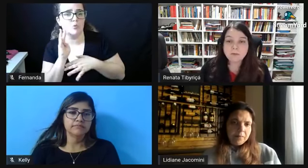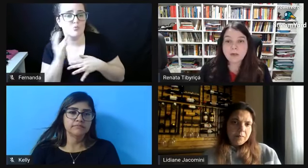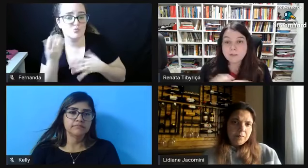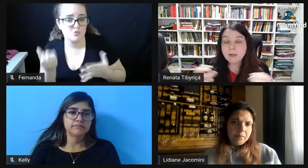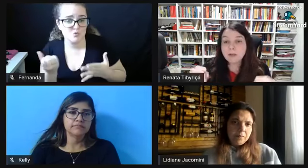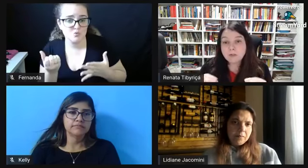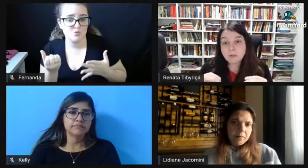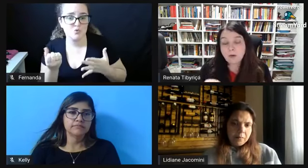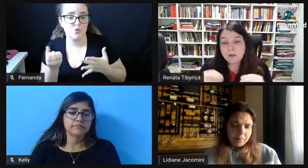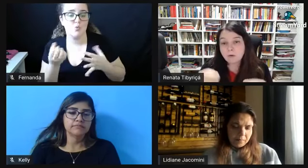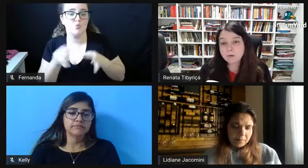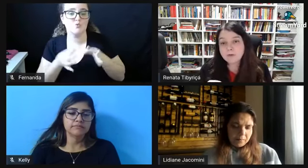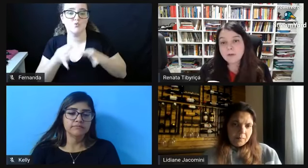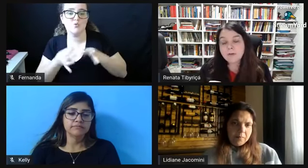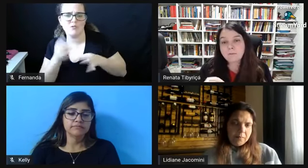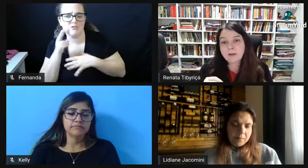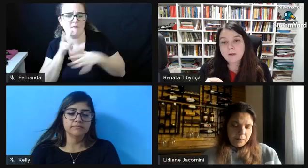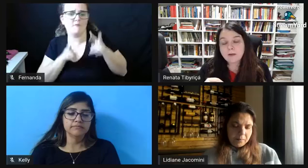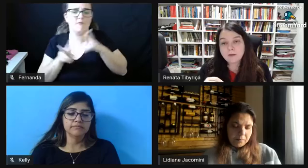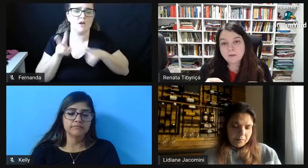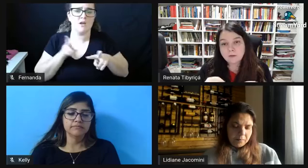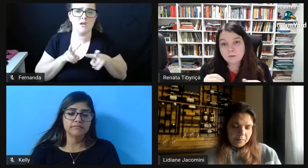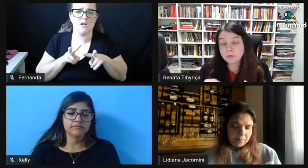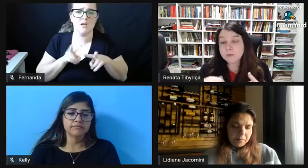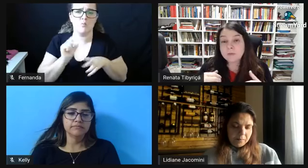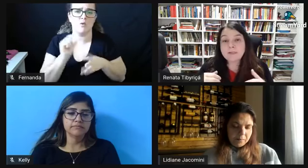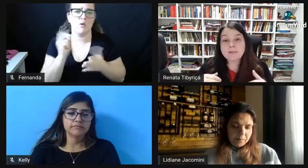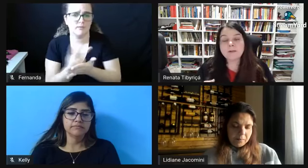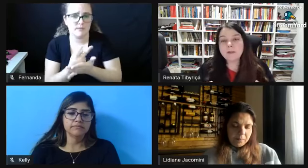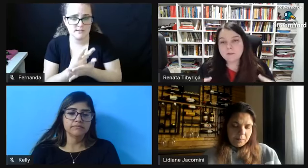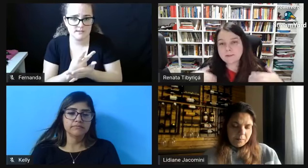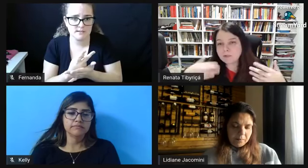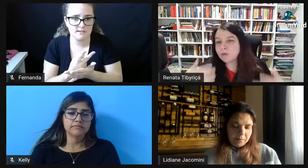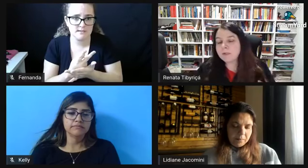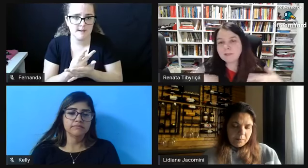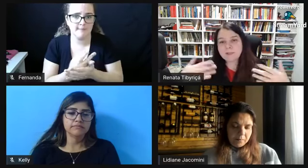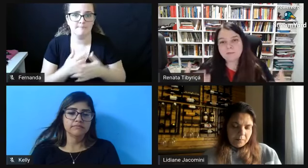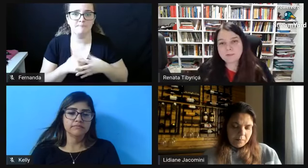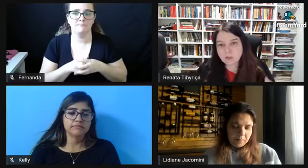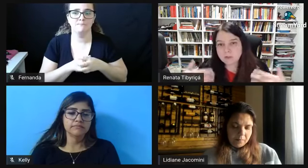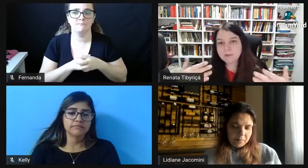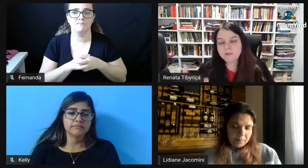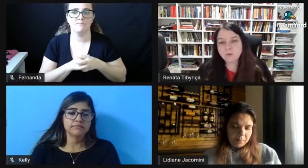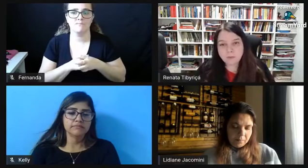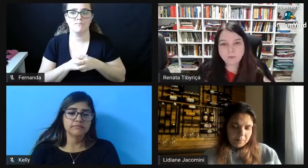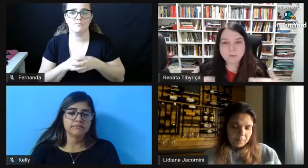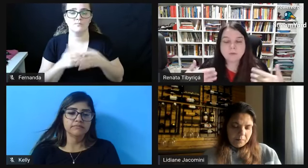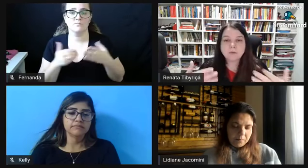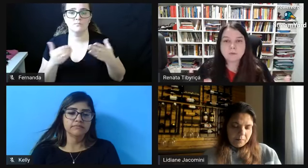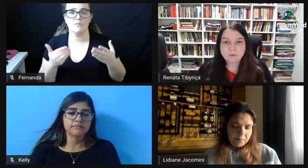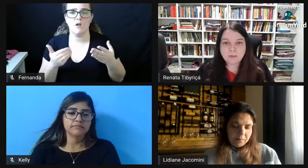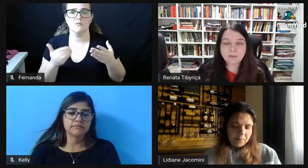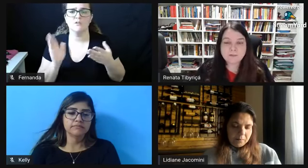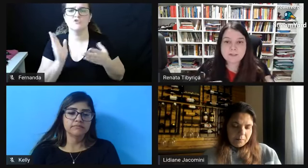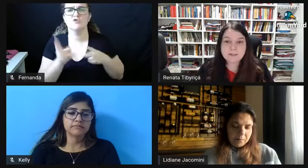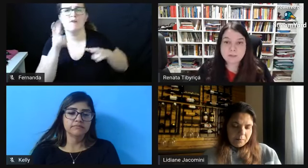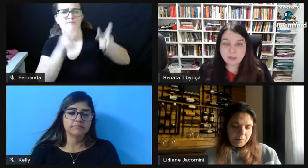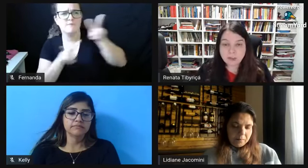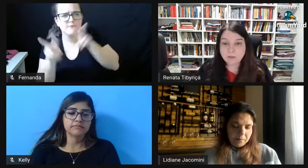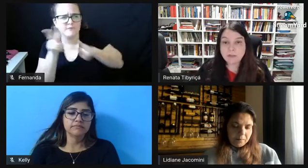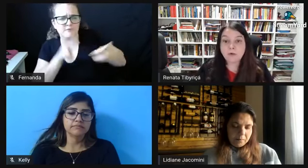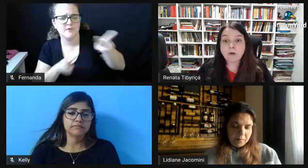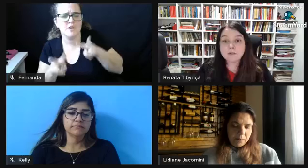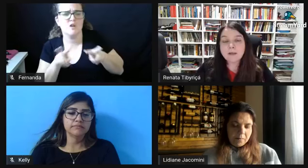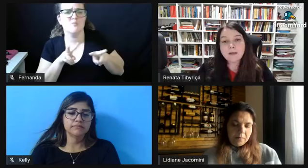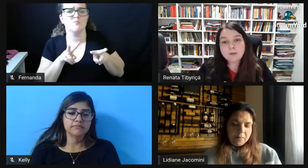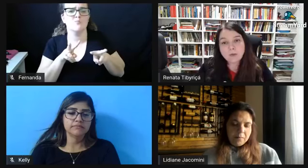também estaduais diziam, olha, a jurisprudência decidiu tantas vezes, a gente decidiu tantas vezes nesse